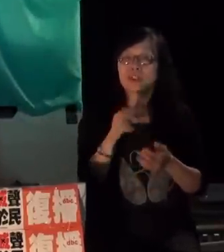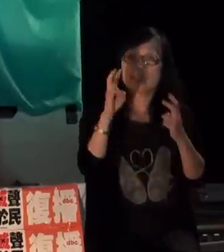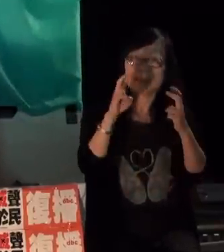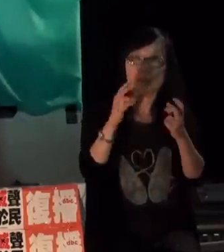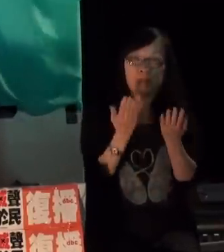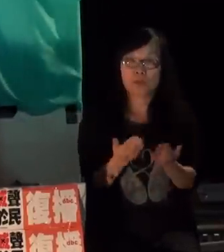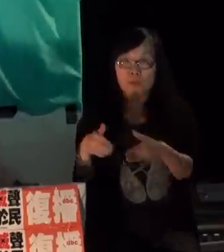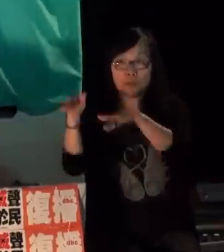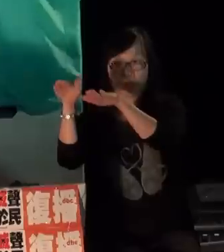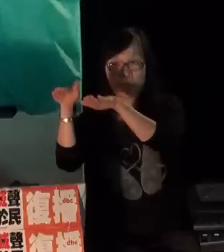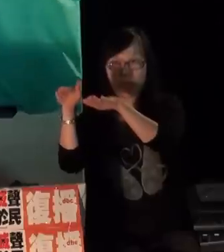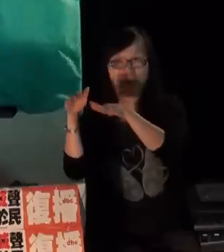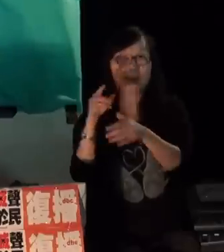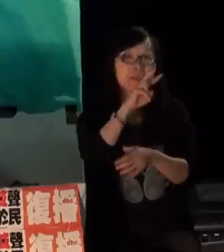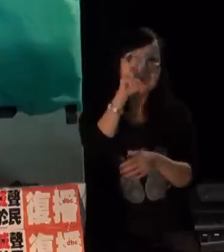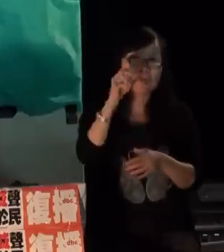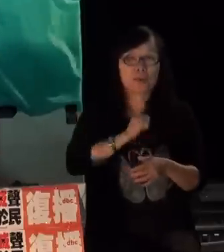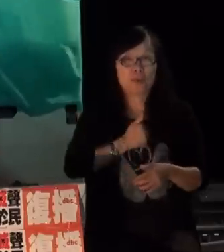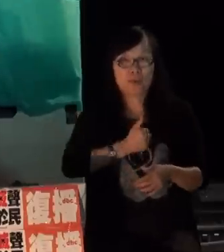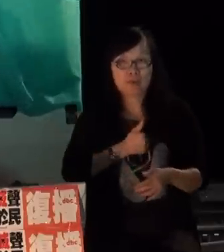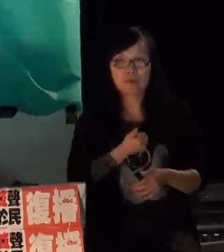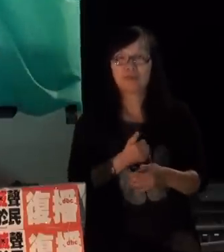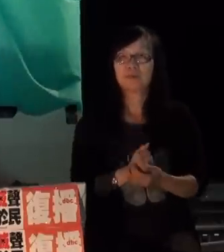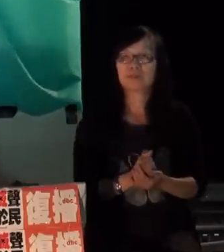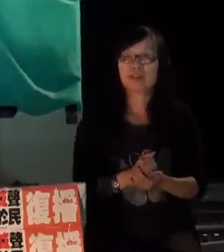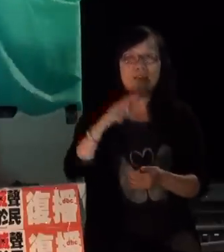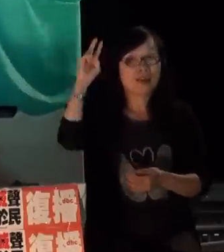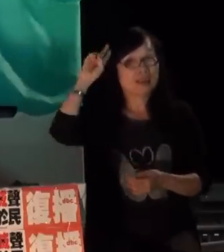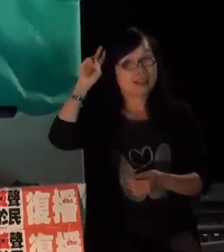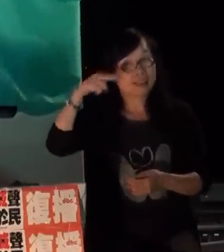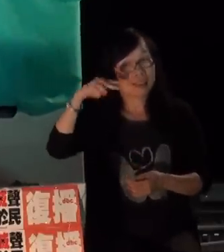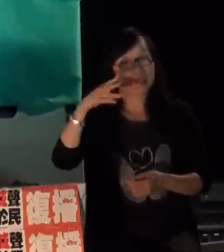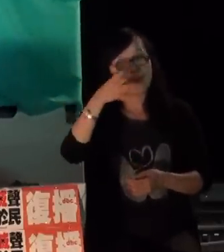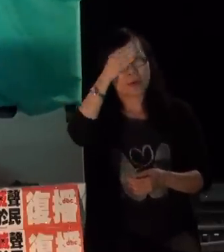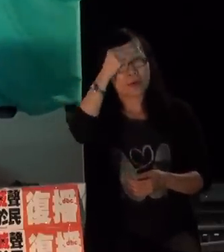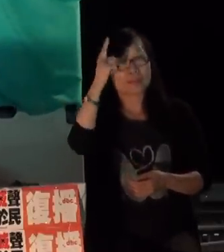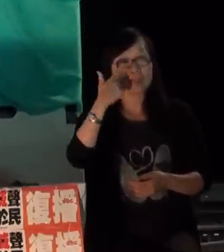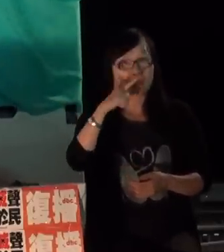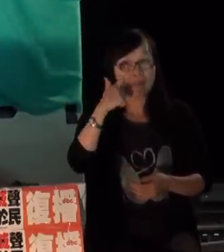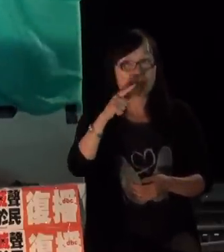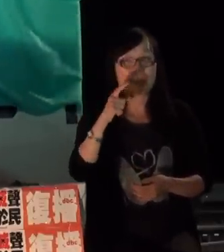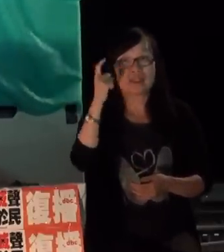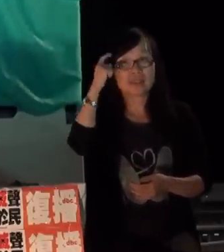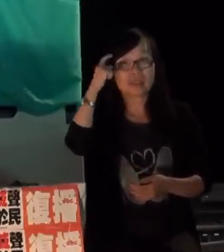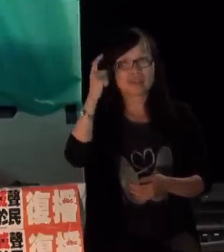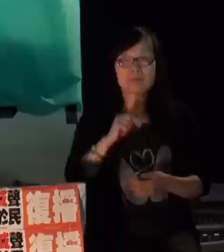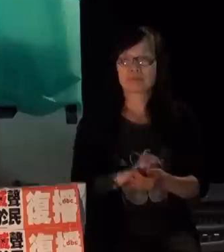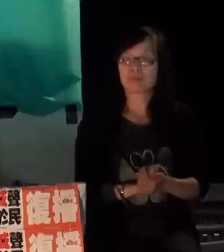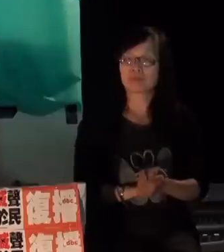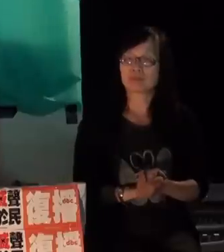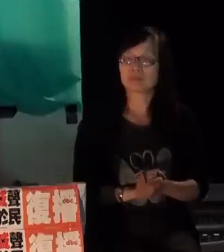同學，見到啲先生，係每一日都會學新嘅嘢。喂，點會搞成